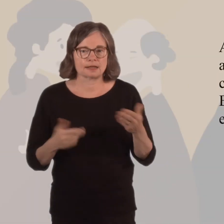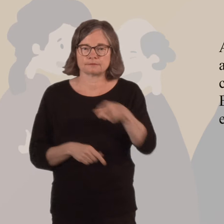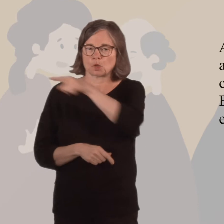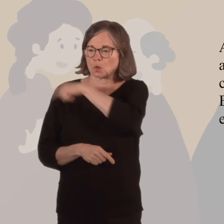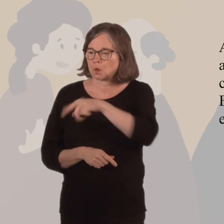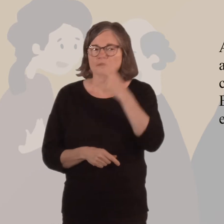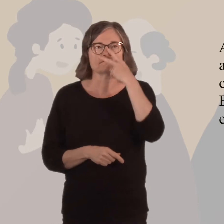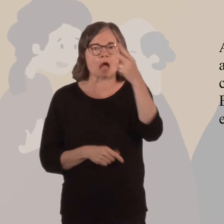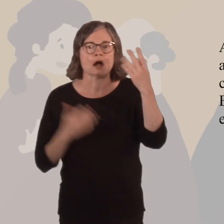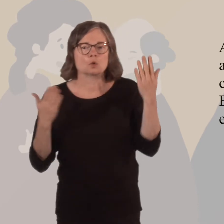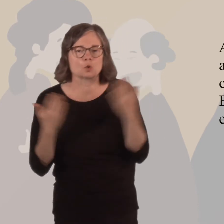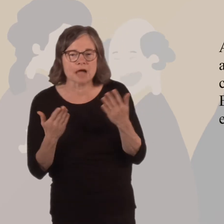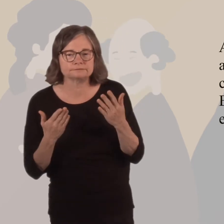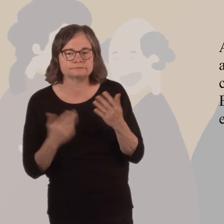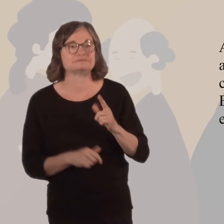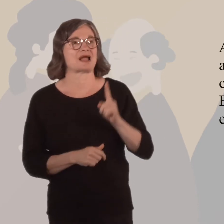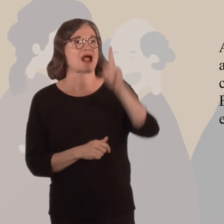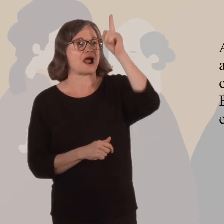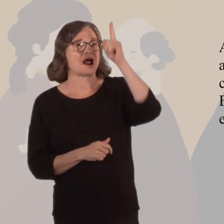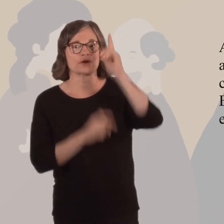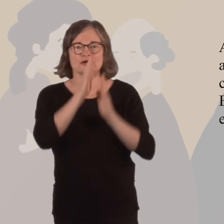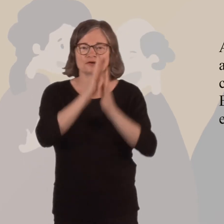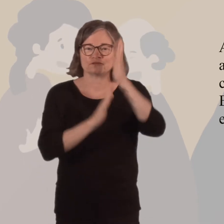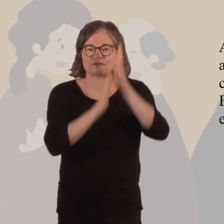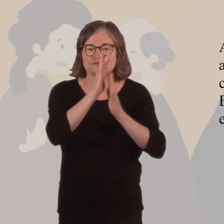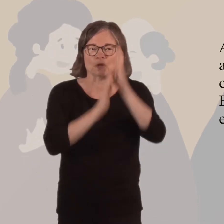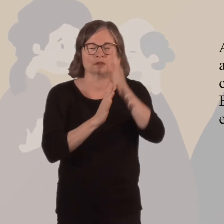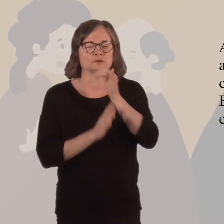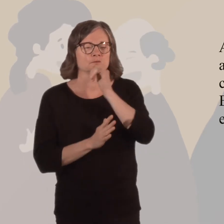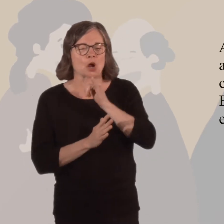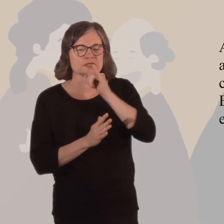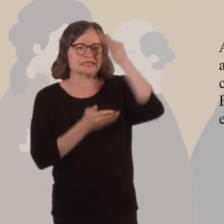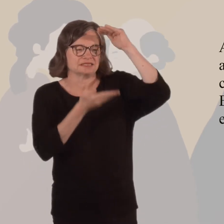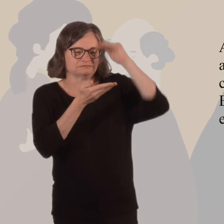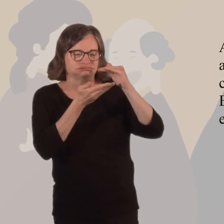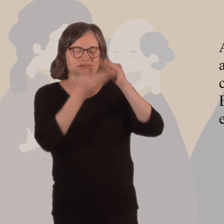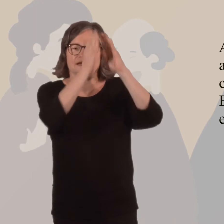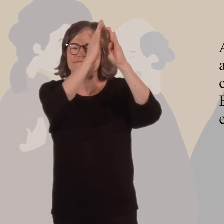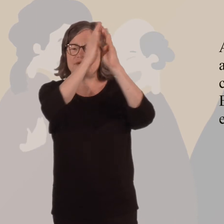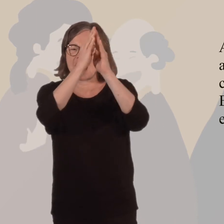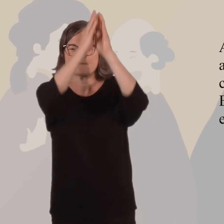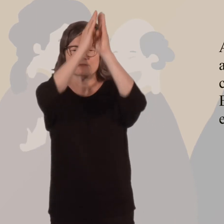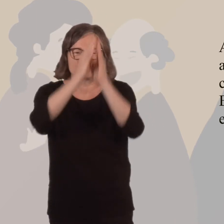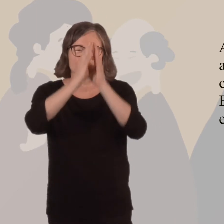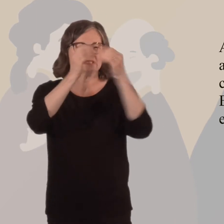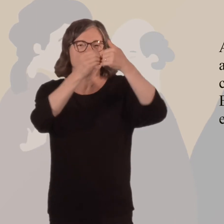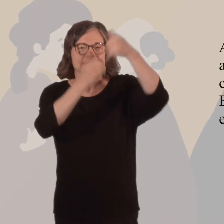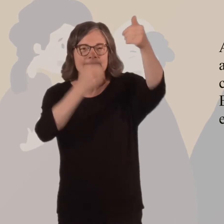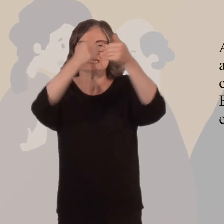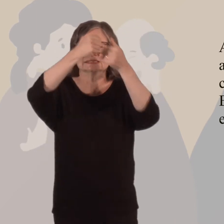Alors ils voient apparaître des langues, comme des langues de feu. Elles se séparent et